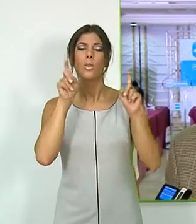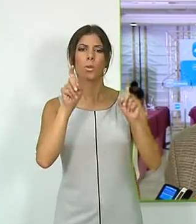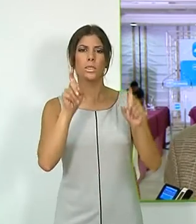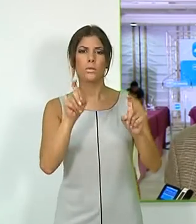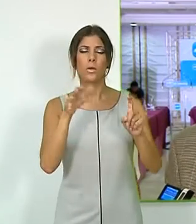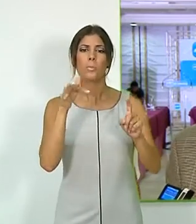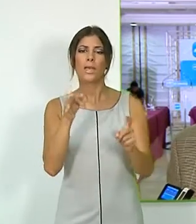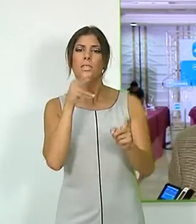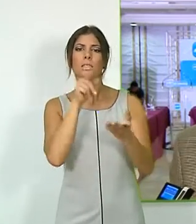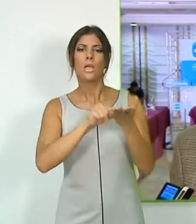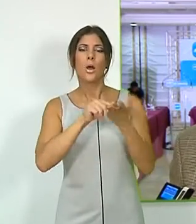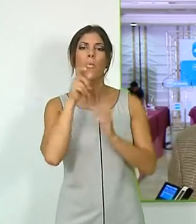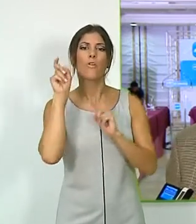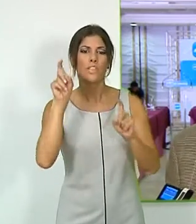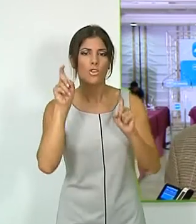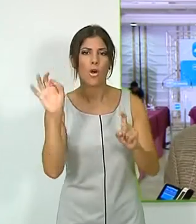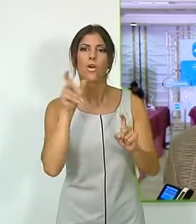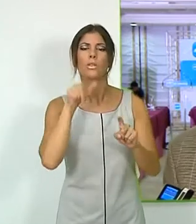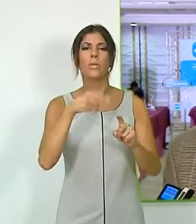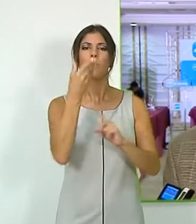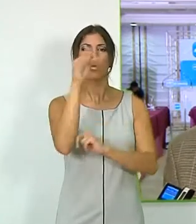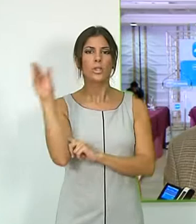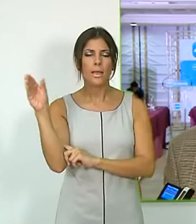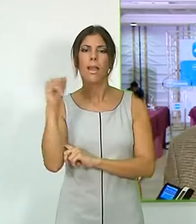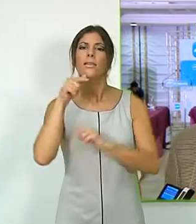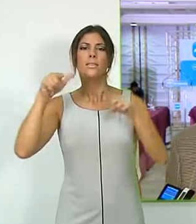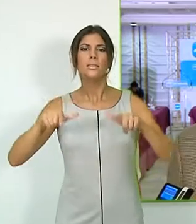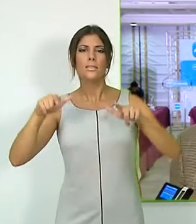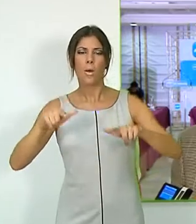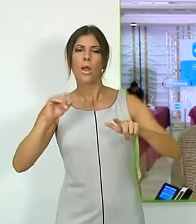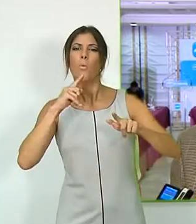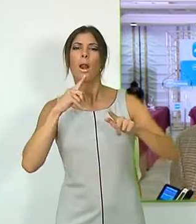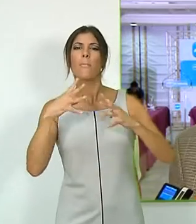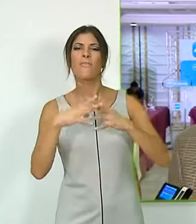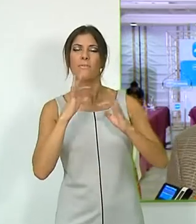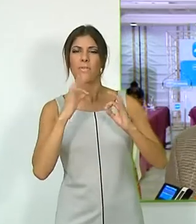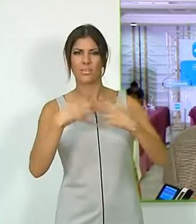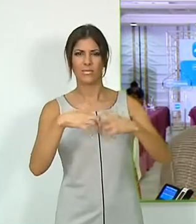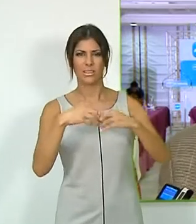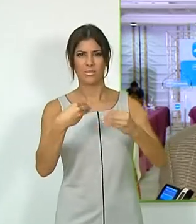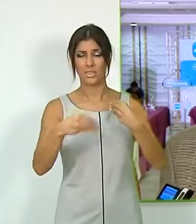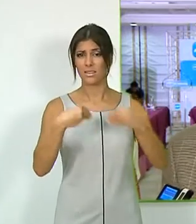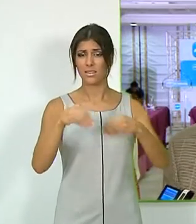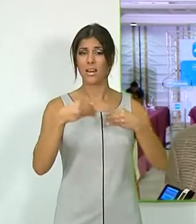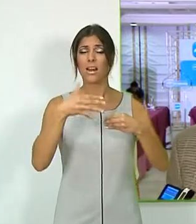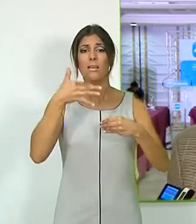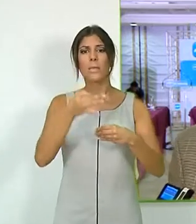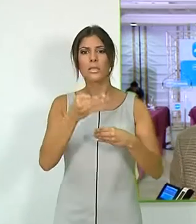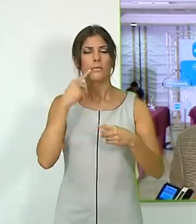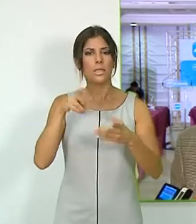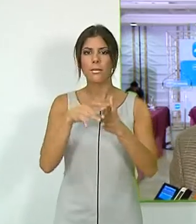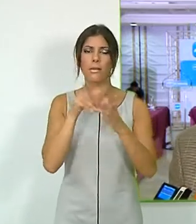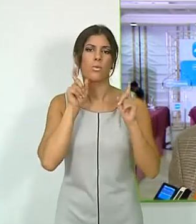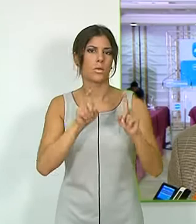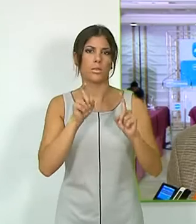la sala de profesores, incluso en la biblioteca, y cuando no, instalan estas aulas prefabricadas. Eso denota una falta de previsión importante y sobre todo una